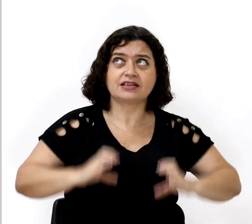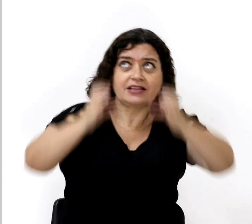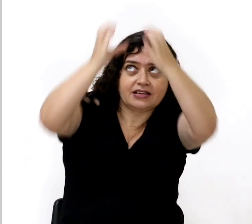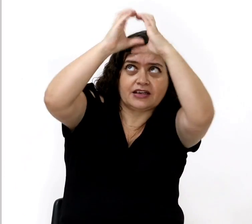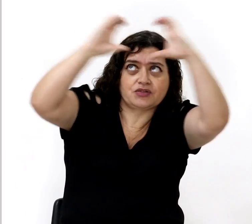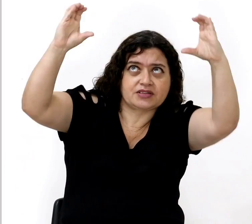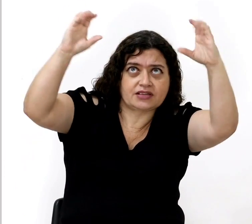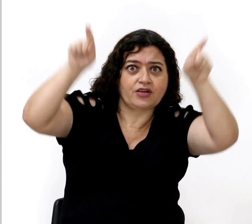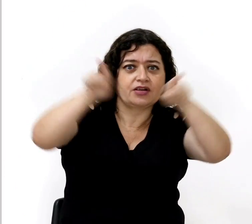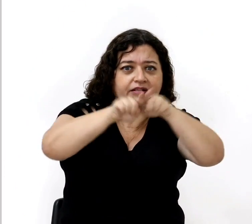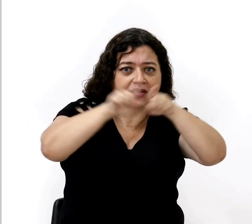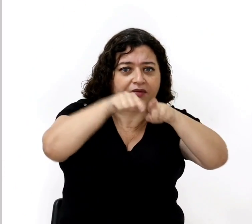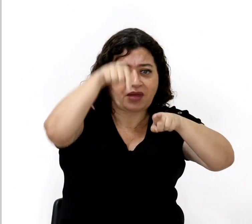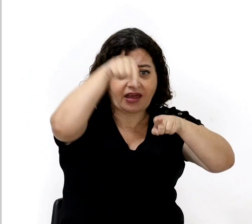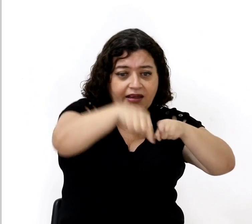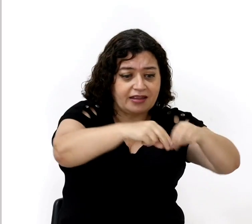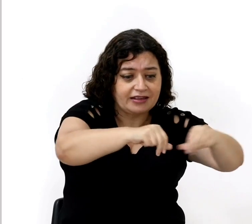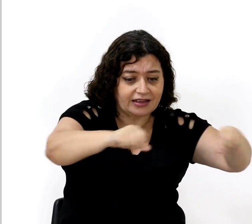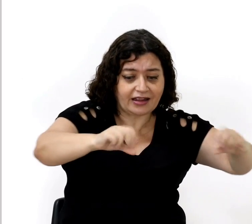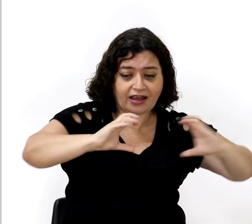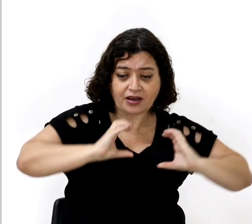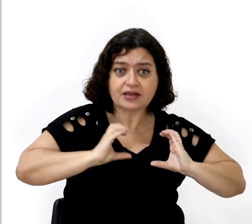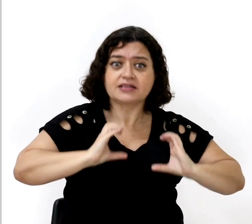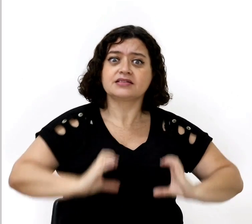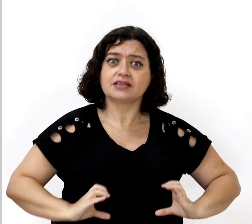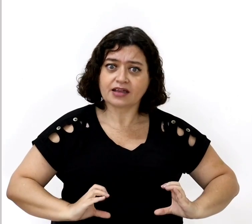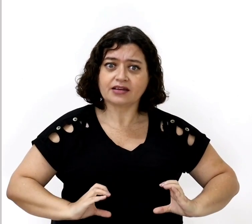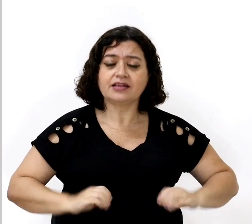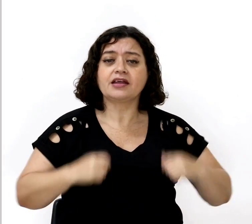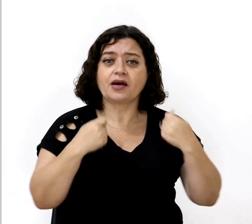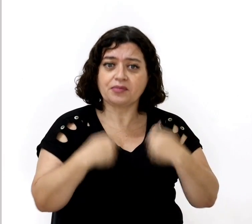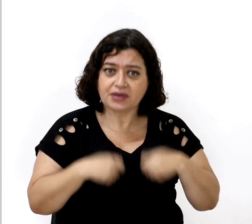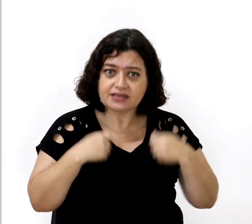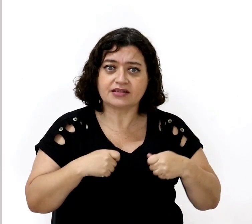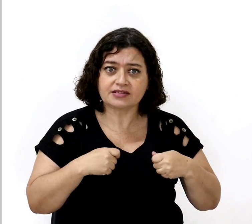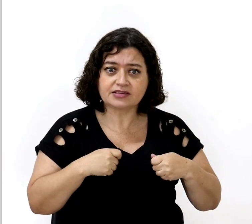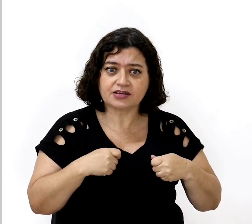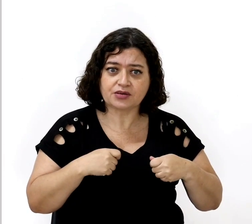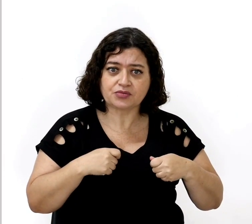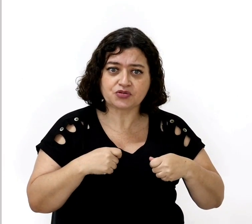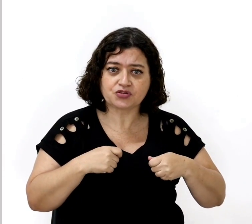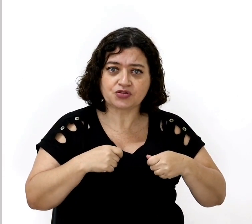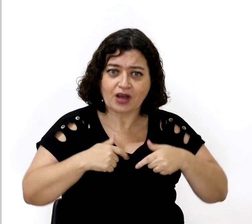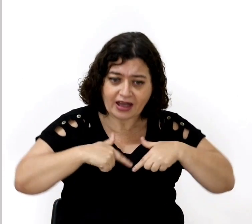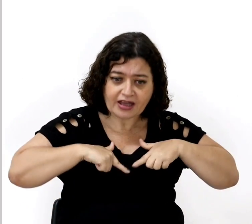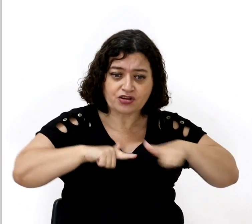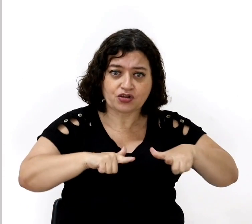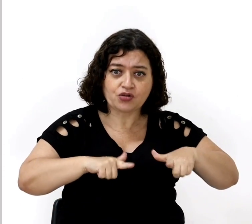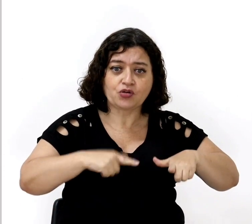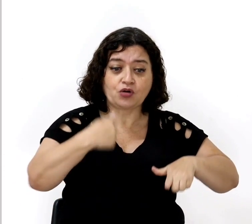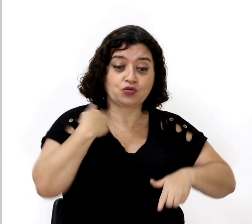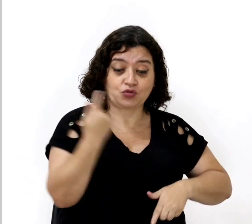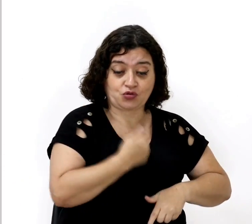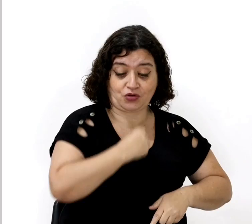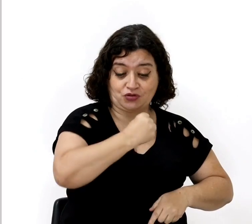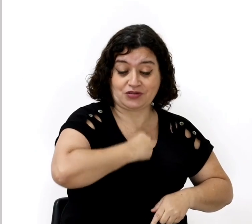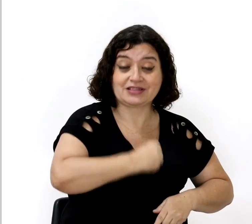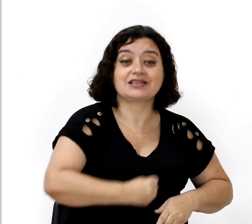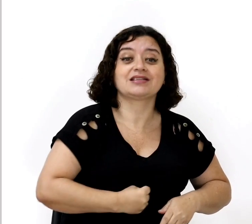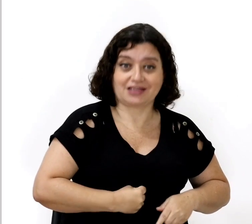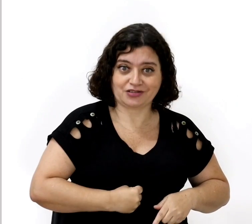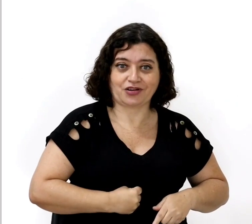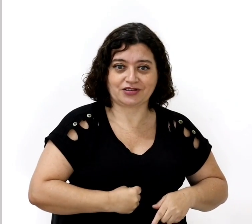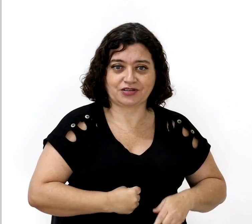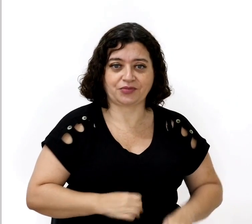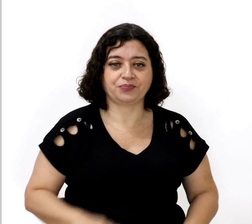assim continuamos tendo uma cidadania terrena. E aqui nós precisamos exercer o nosso ministério, o nosso sacerdócio. Eu gosto